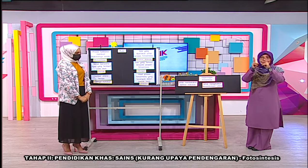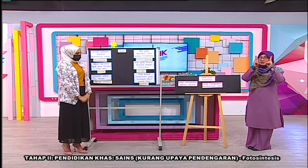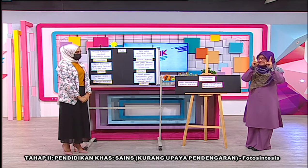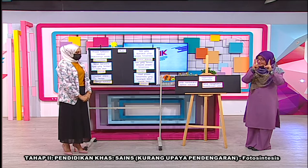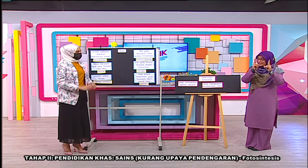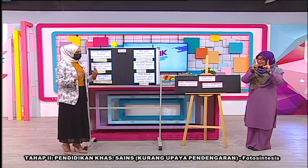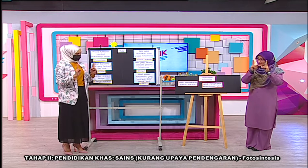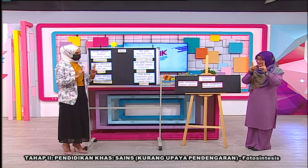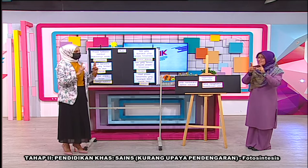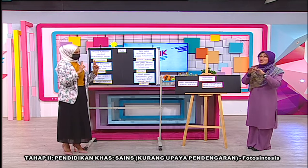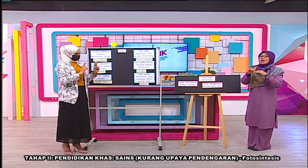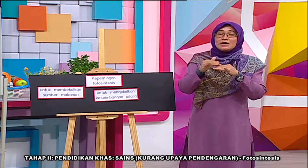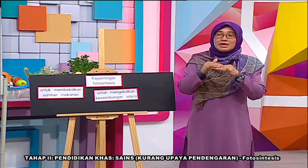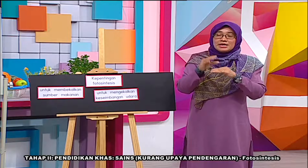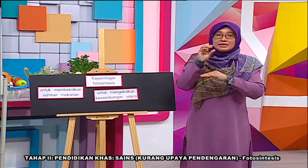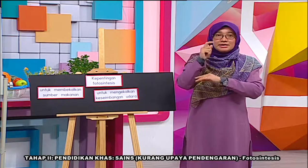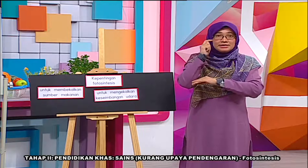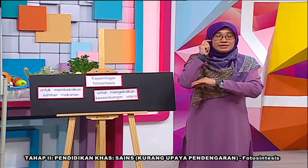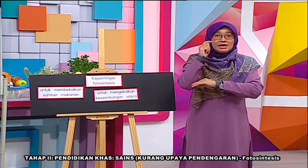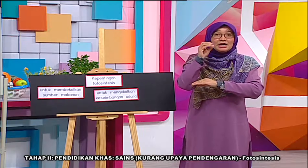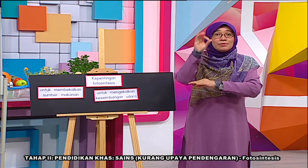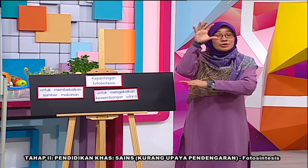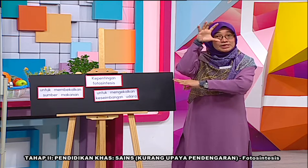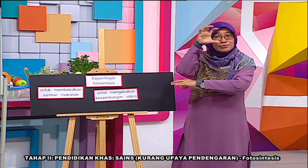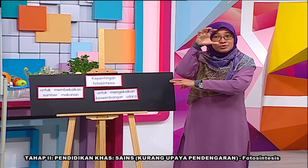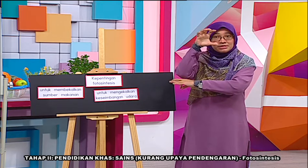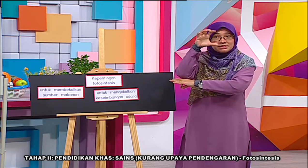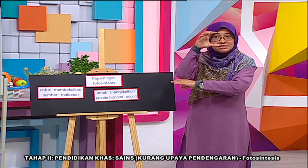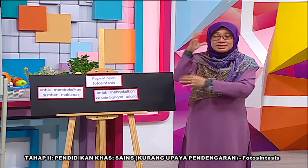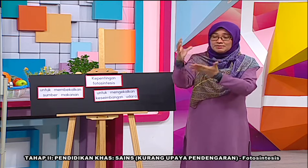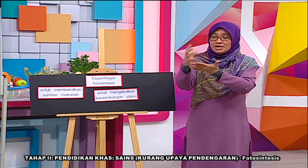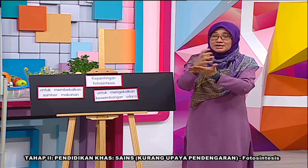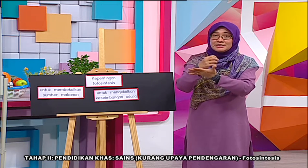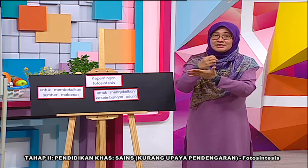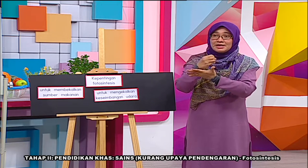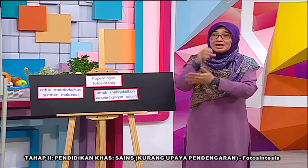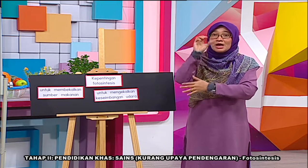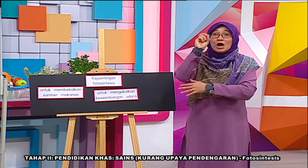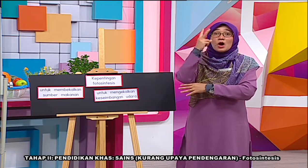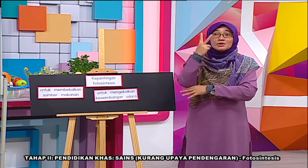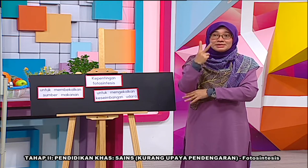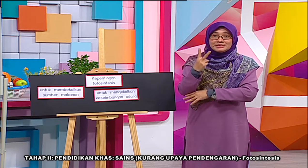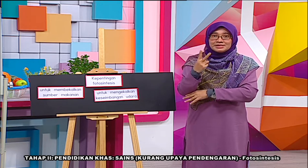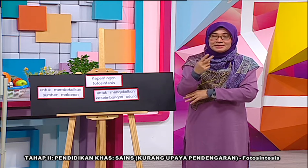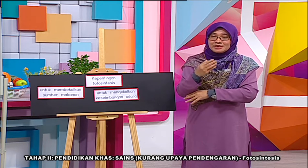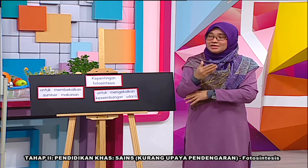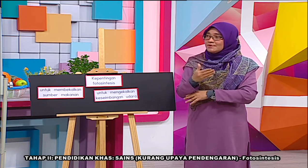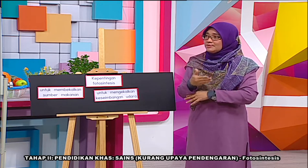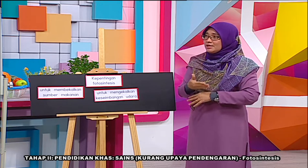udara Oke alright tadi proses fotosintesis menghasilkan oksigen Tarik nafas